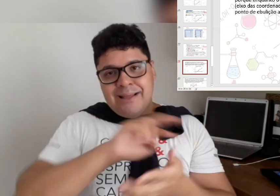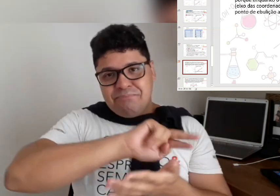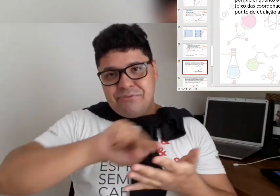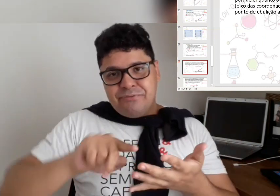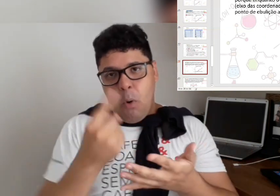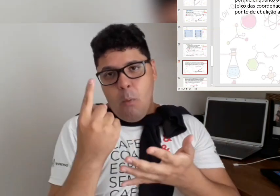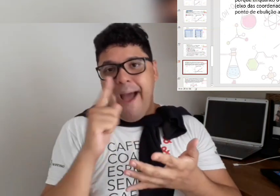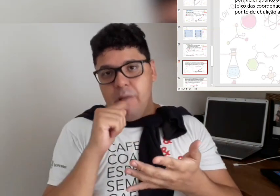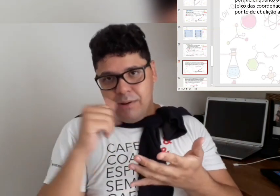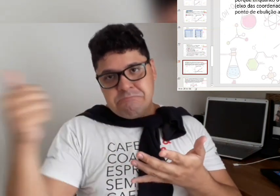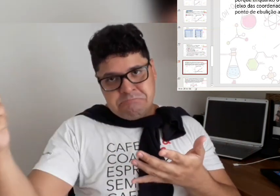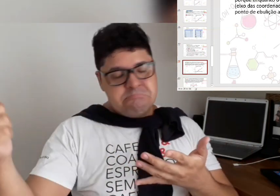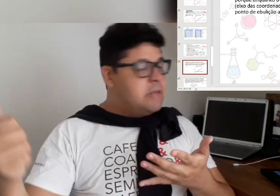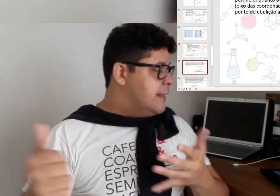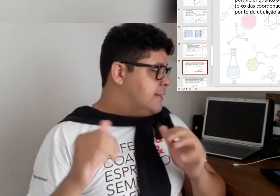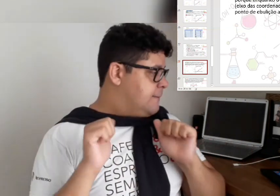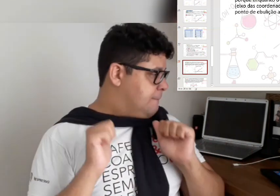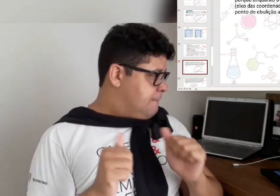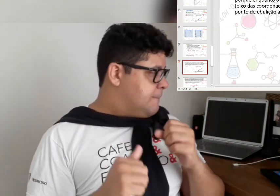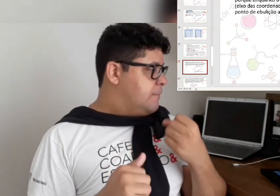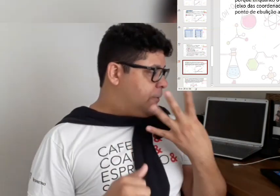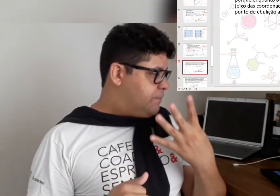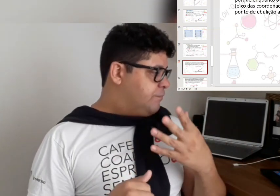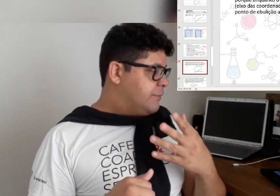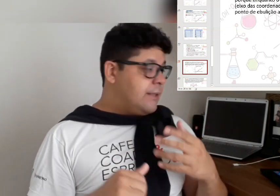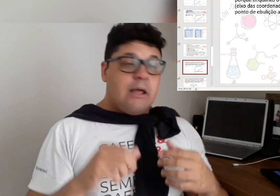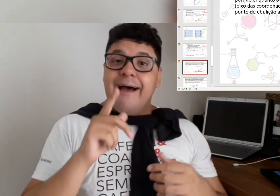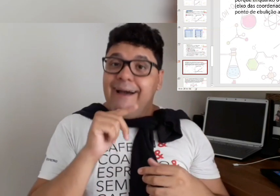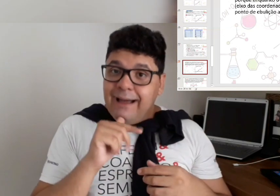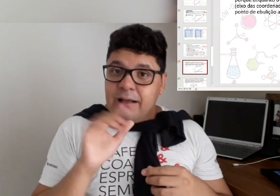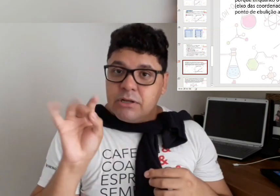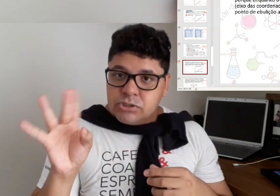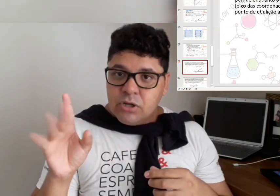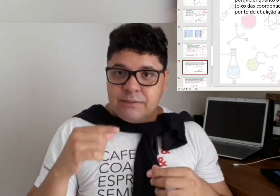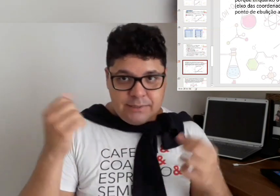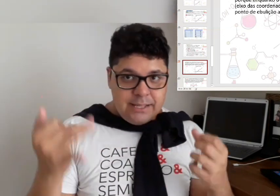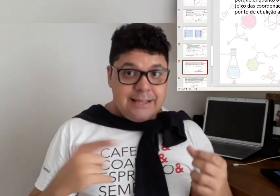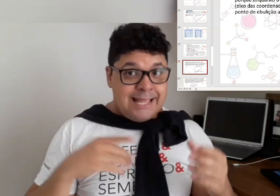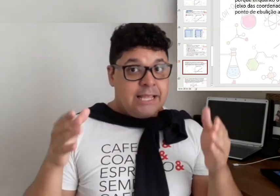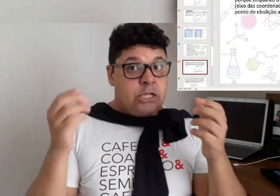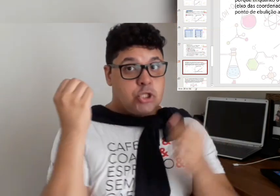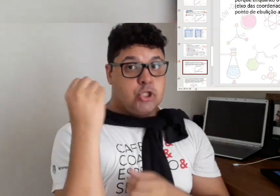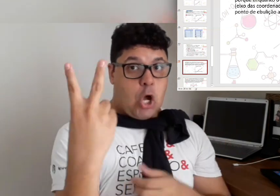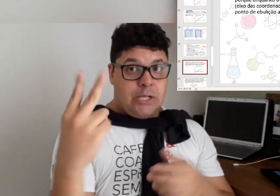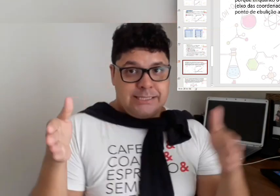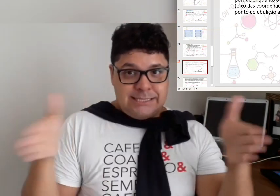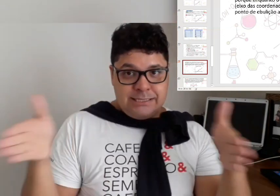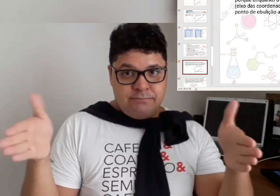uma substância, tá? E a água, ela apresenta dois